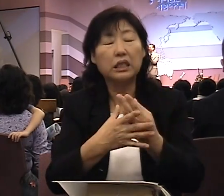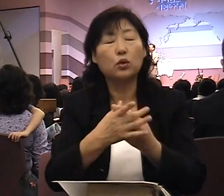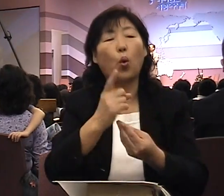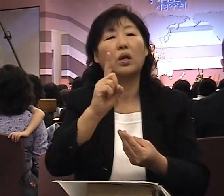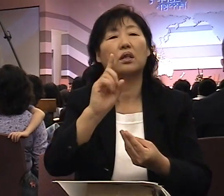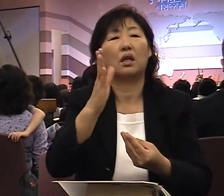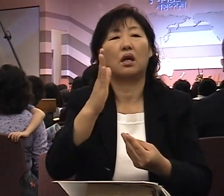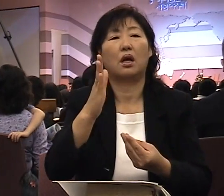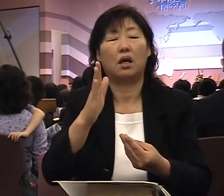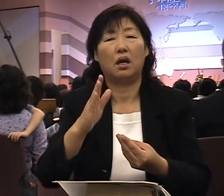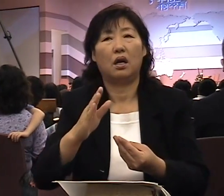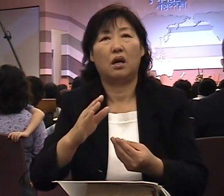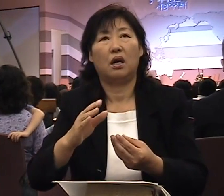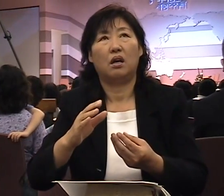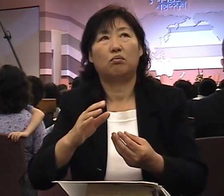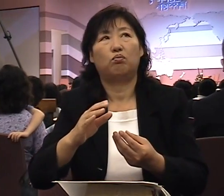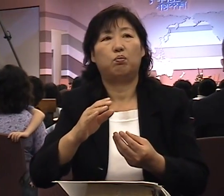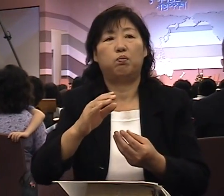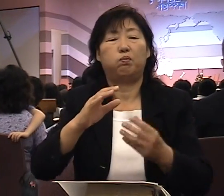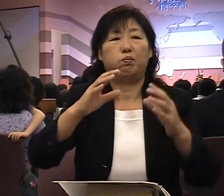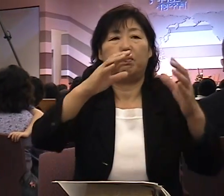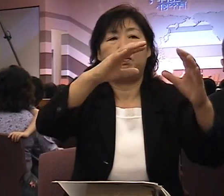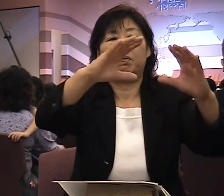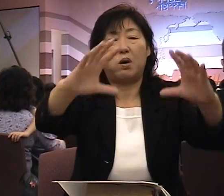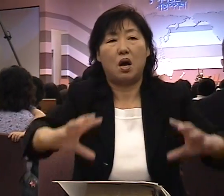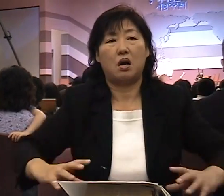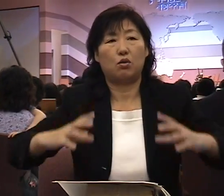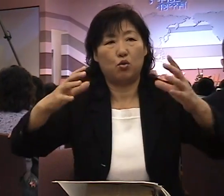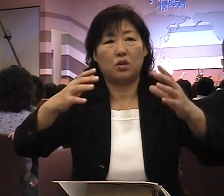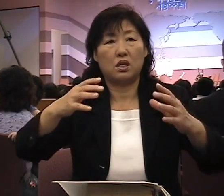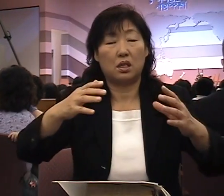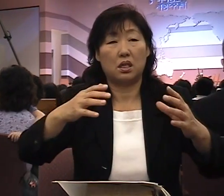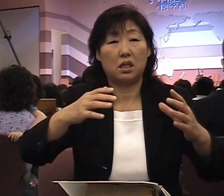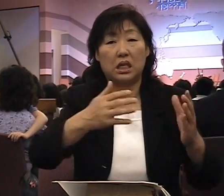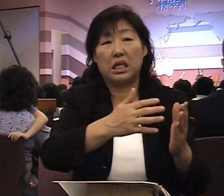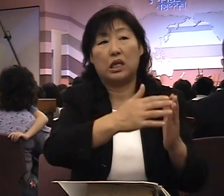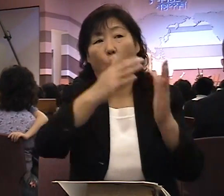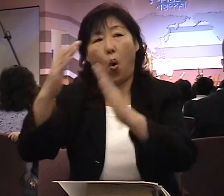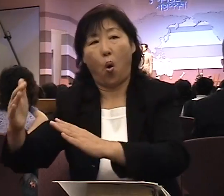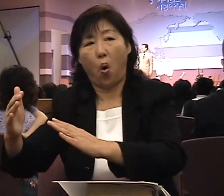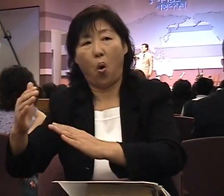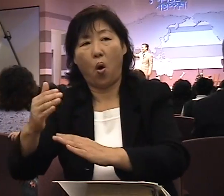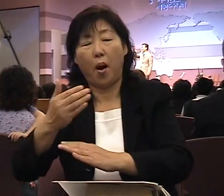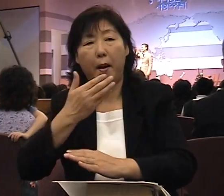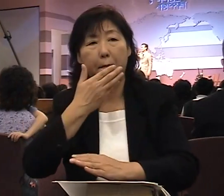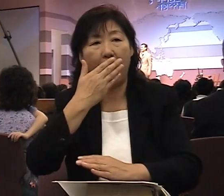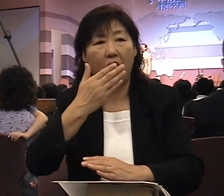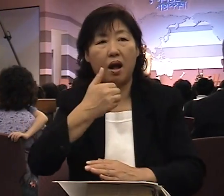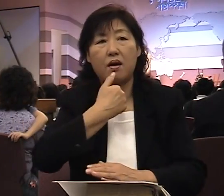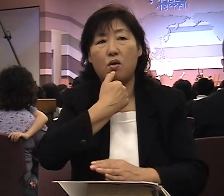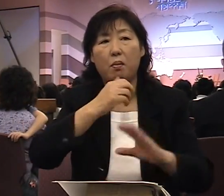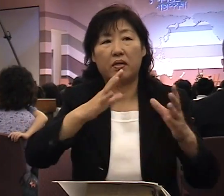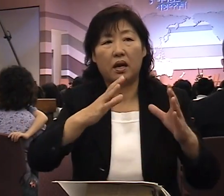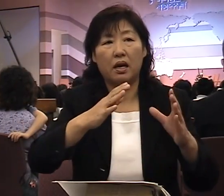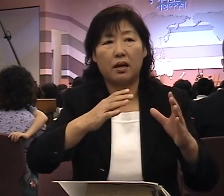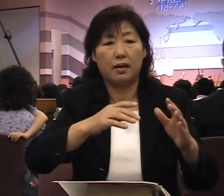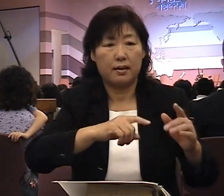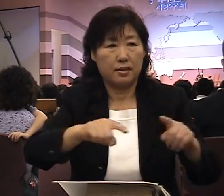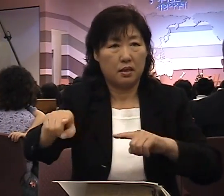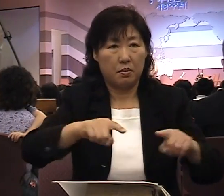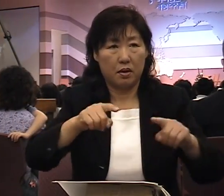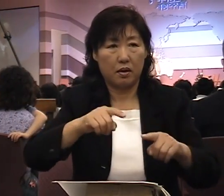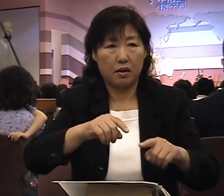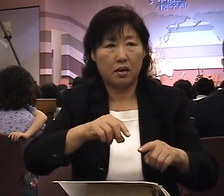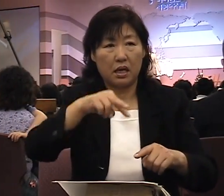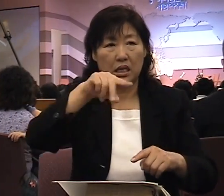그리고 국제적인 이동이 가능했던 때였습니다. 로마가 지배했기 때문에 사도행전의 역사를 보면